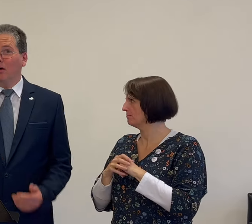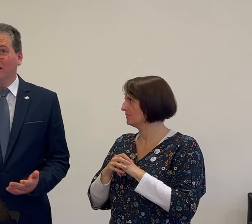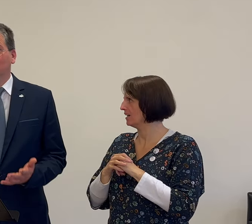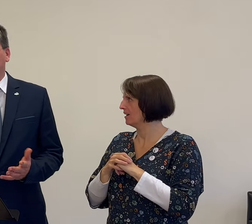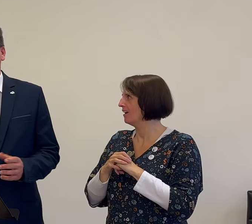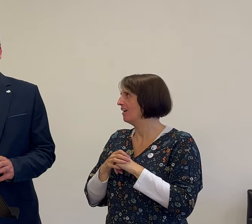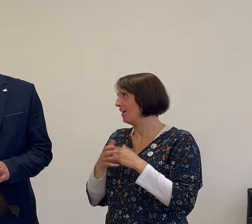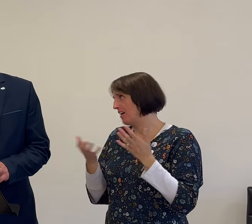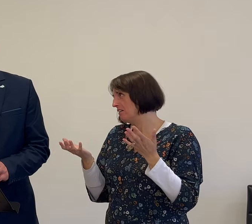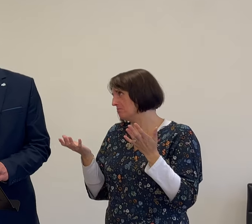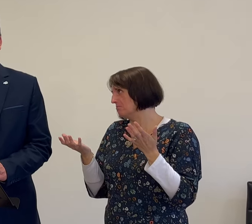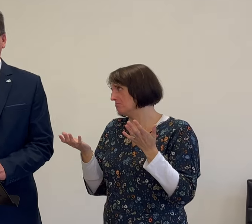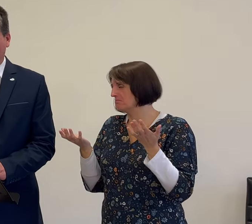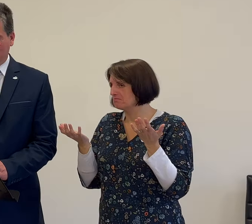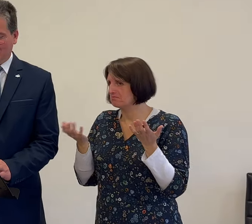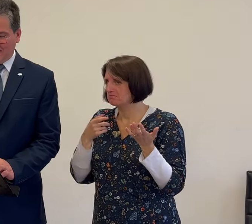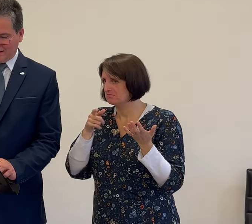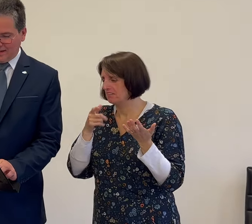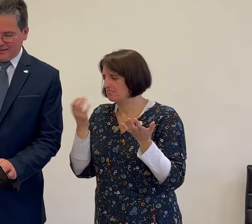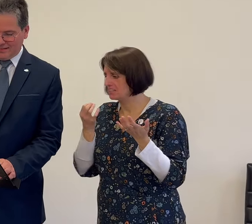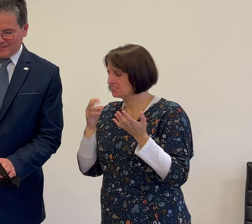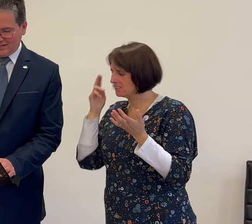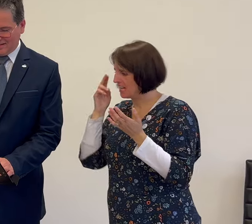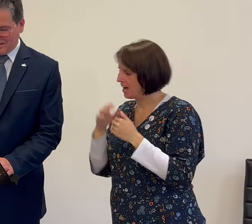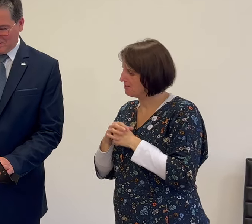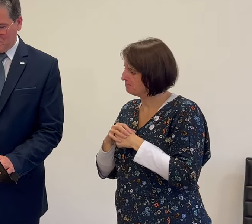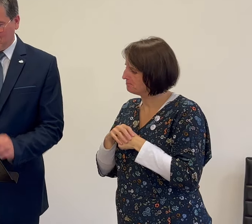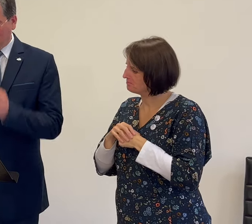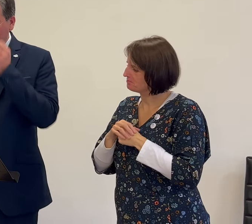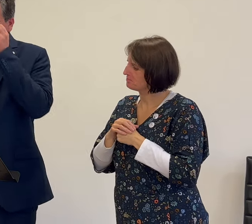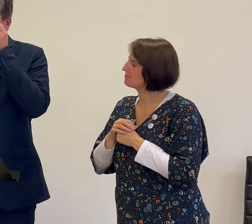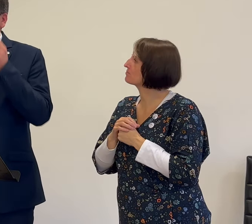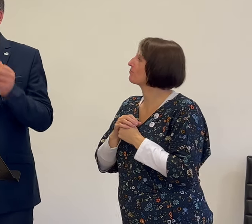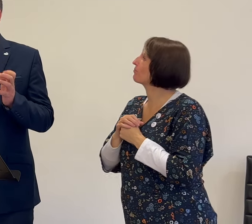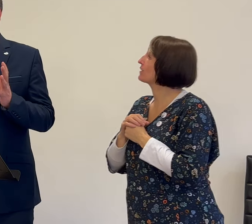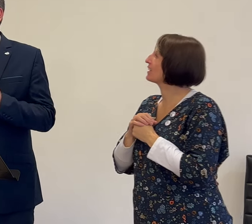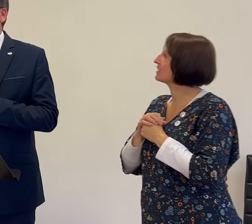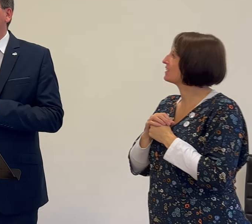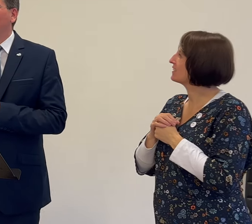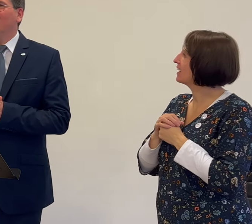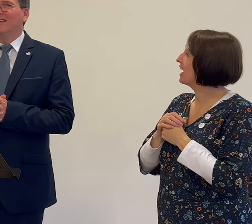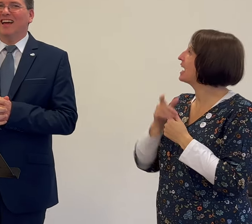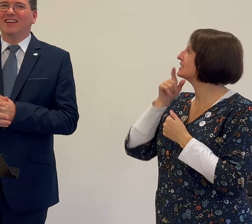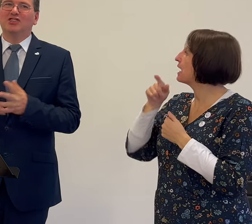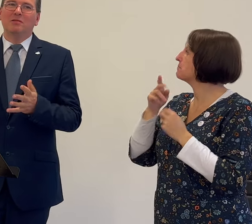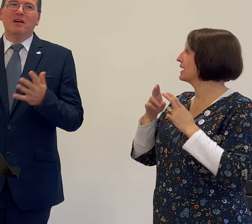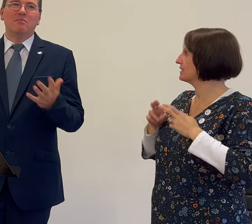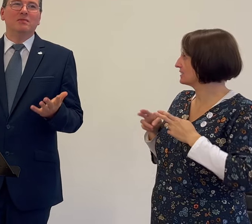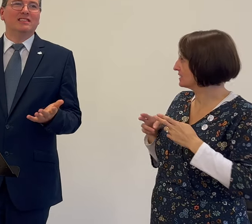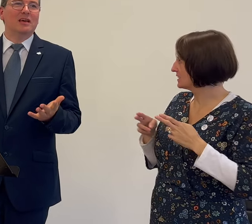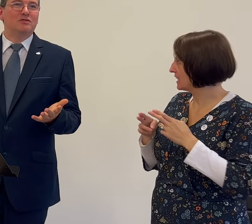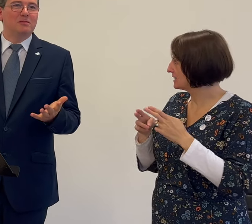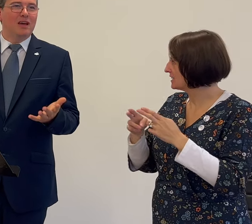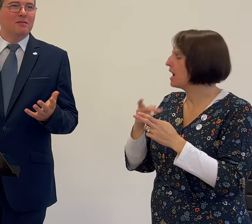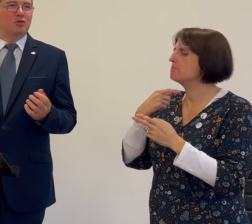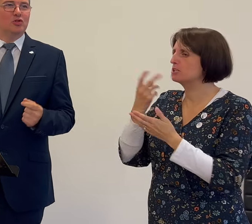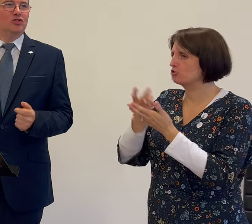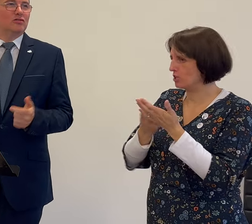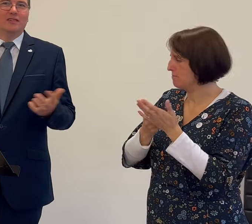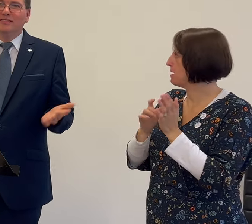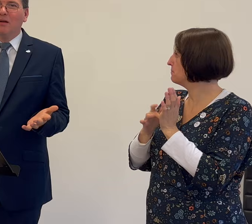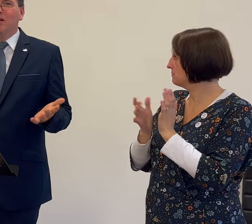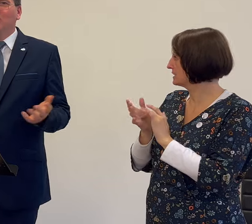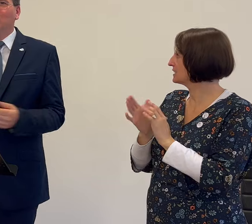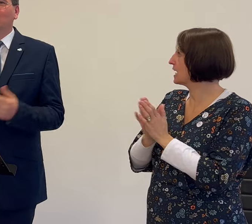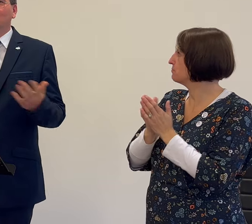Už jste doma, předpokládám. Nejste? A tady hnedka zjistíte, jak čteme biblické příběhy, protože